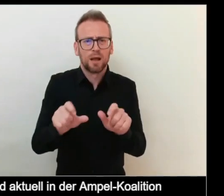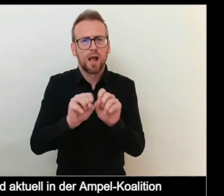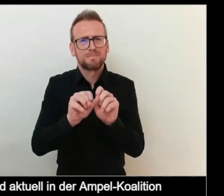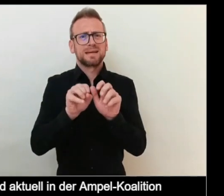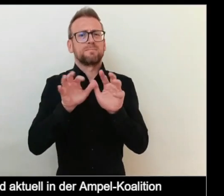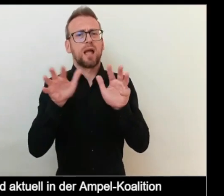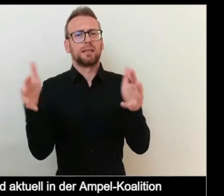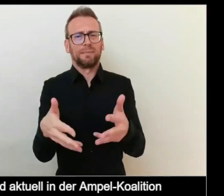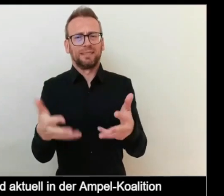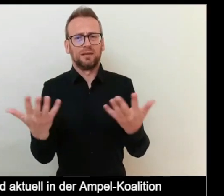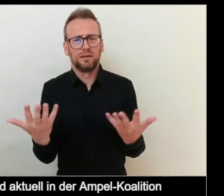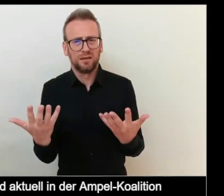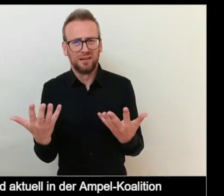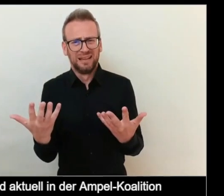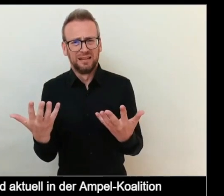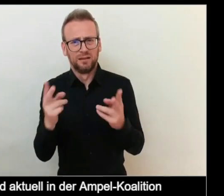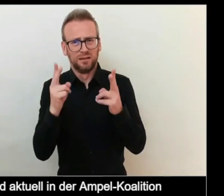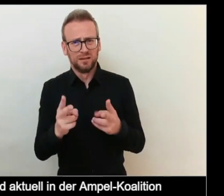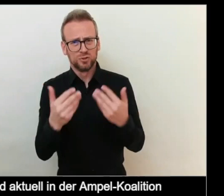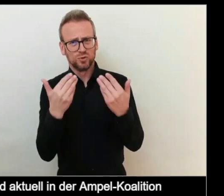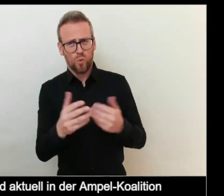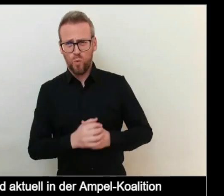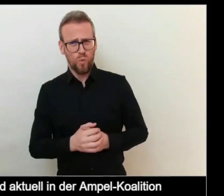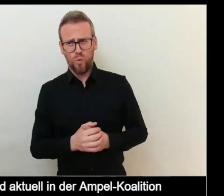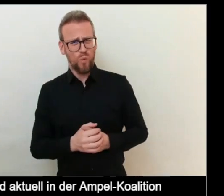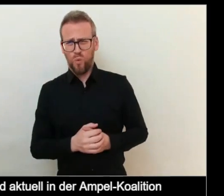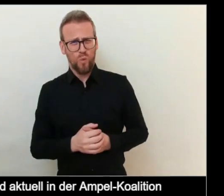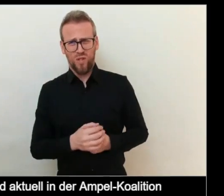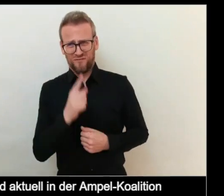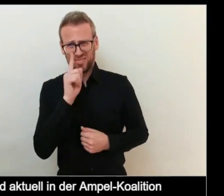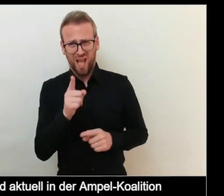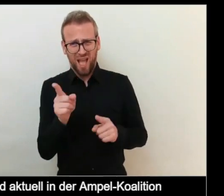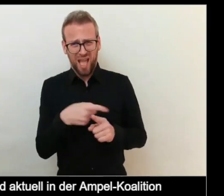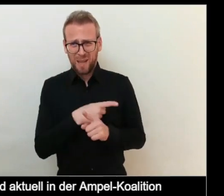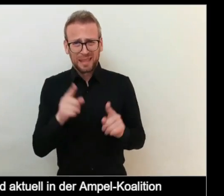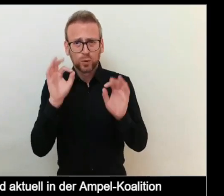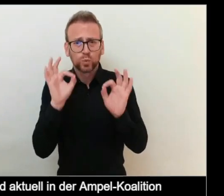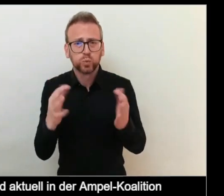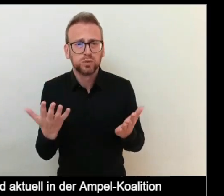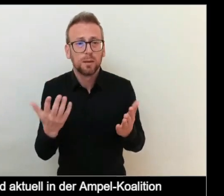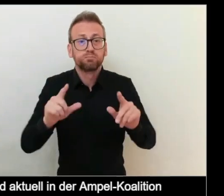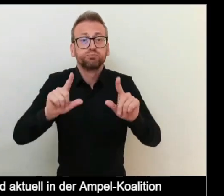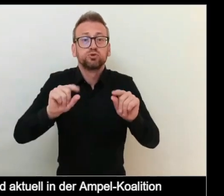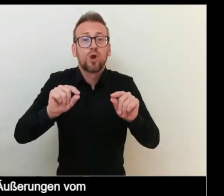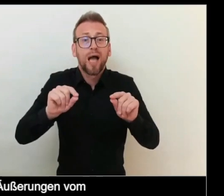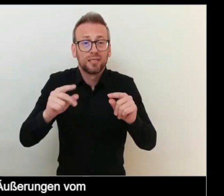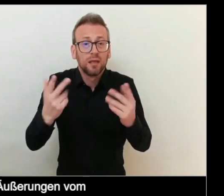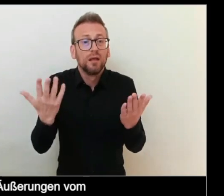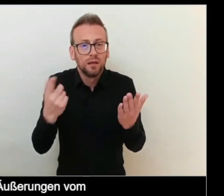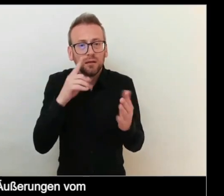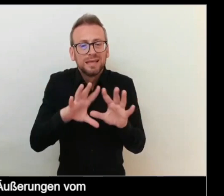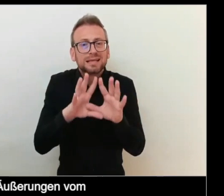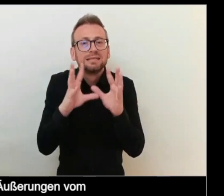höhere Pathogenität einer Virusvariante. Das zeigt schon, das ist, sind sozusagen wissenschaftliche